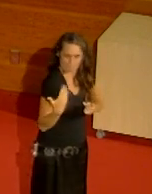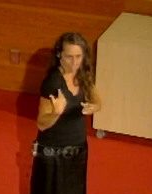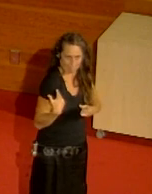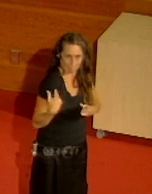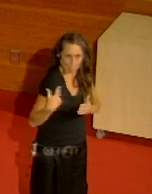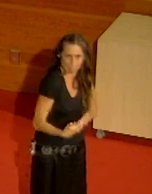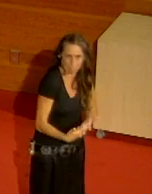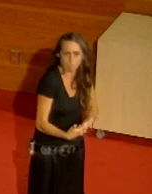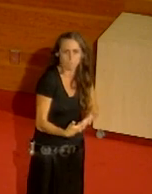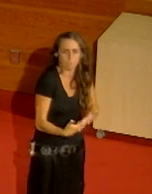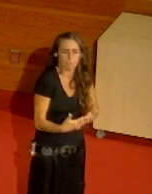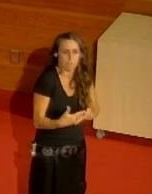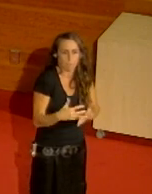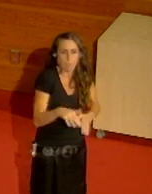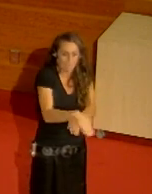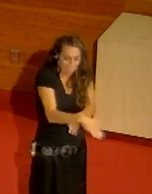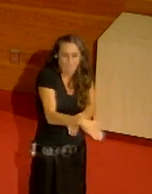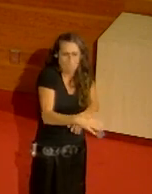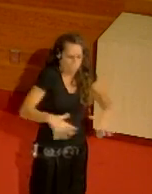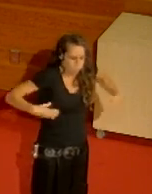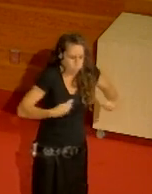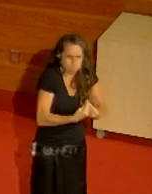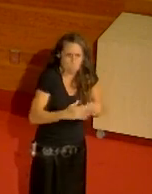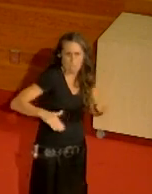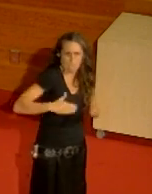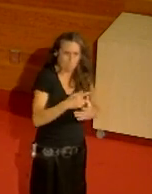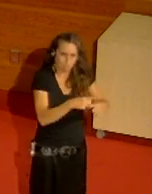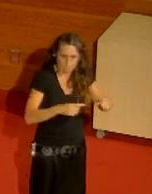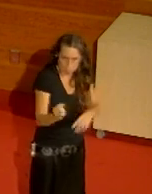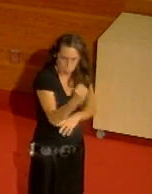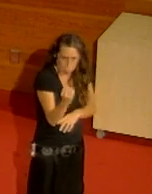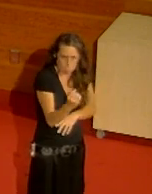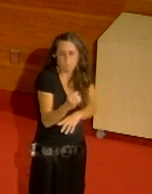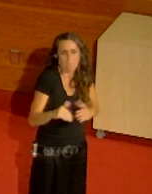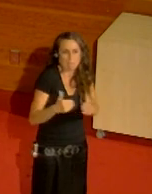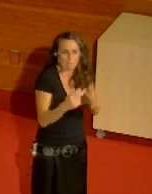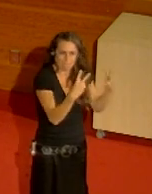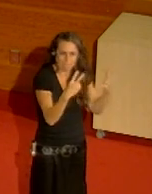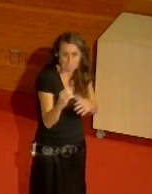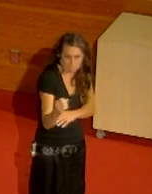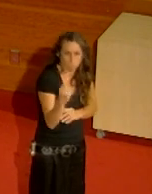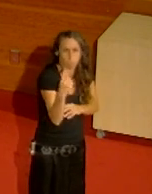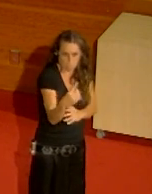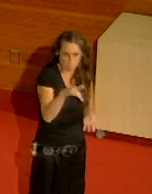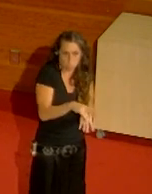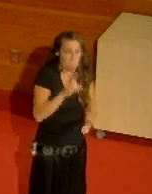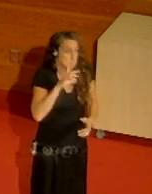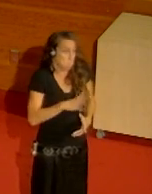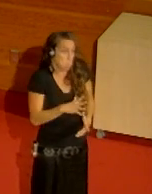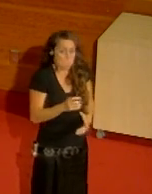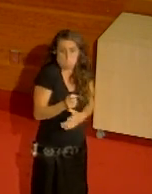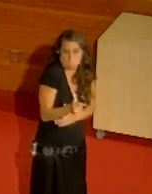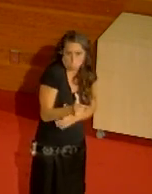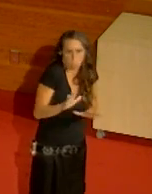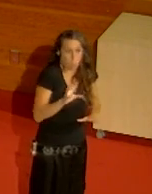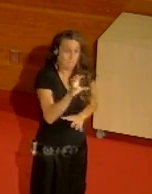congregar en las calles a medio millón de personas llegaron a ver casi 700.000 que pueden parecer cifras que no son muy grandes pero